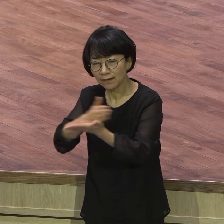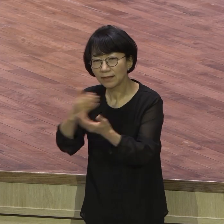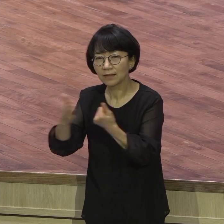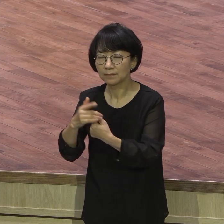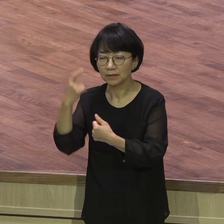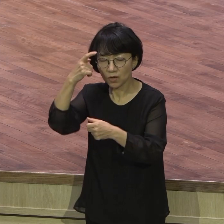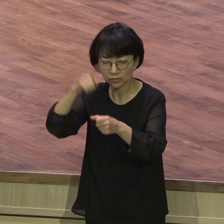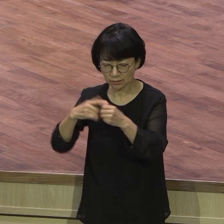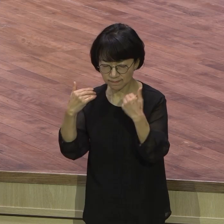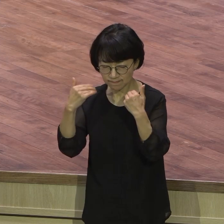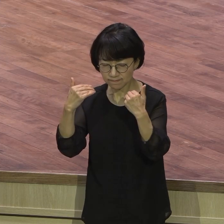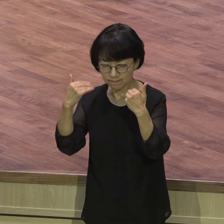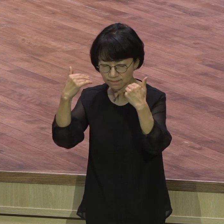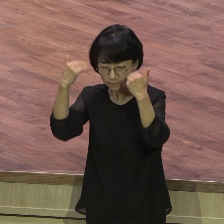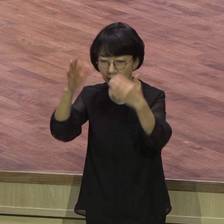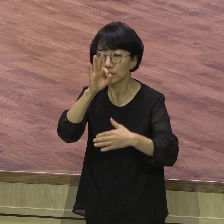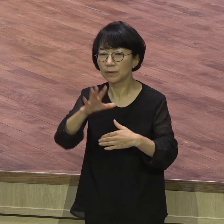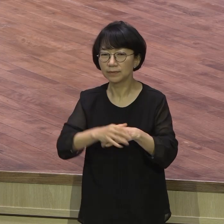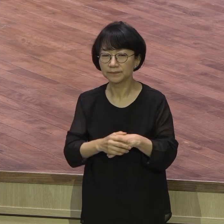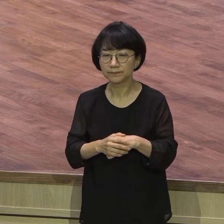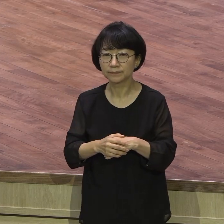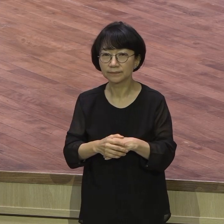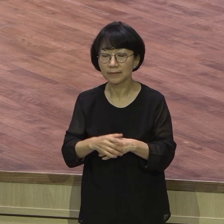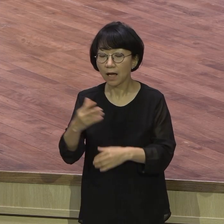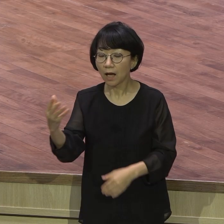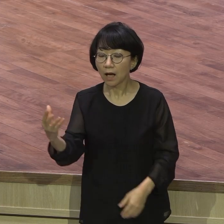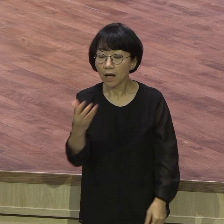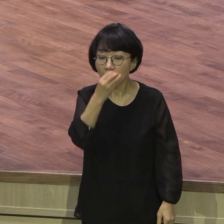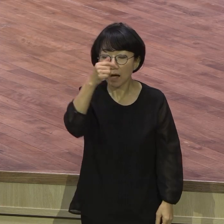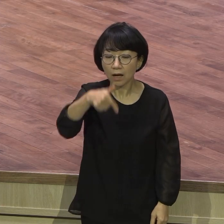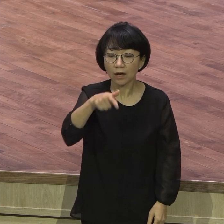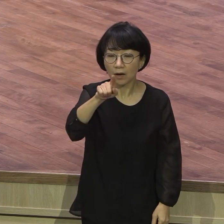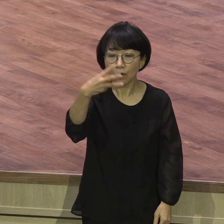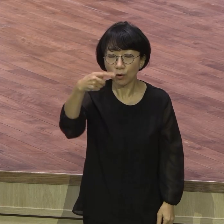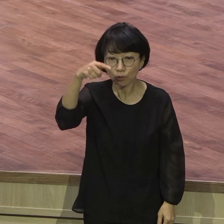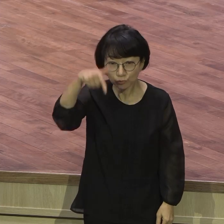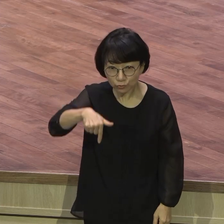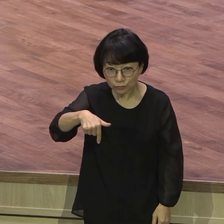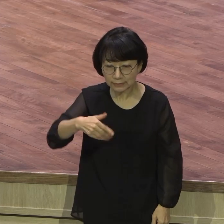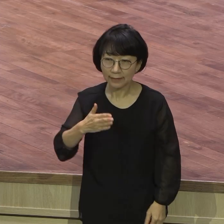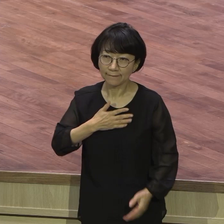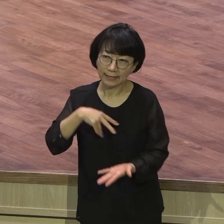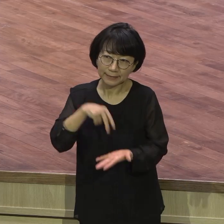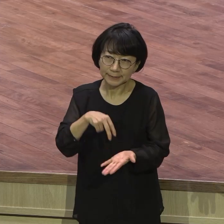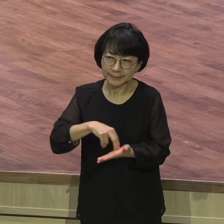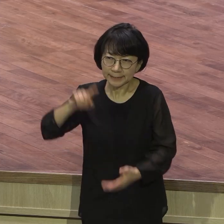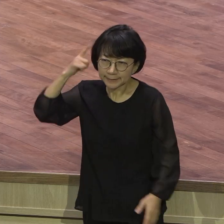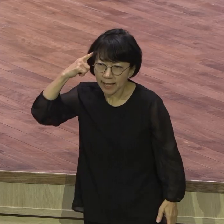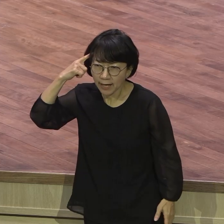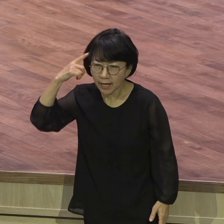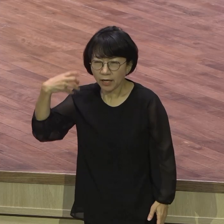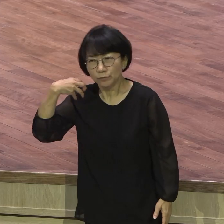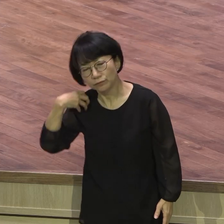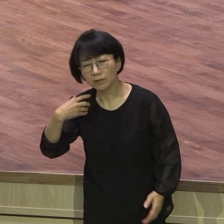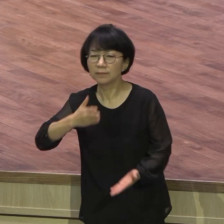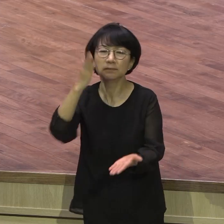거룩이란 개념도요 거룩이란 내 기준이 아니에요 거룩이란 개념도 그리스도 기준으로 봐야 됩니다